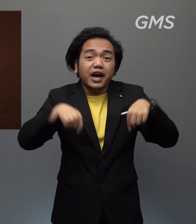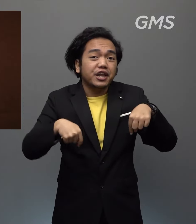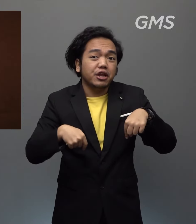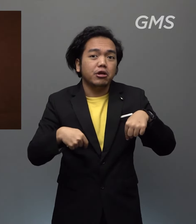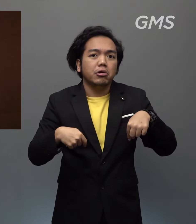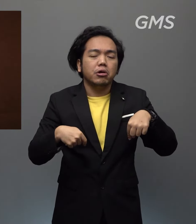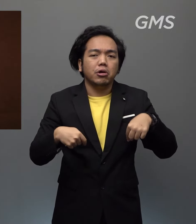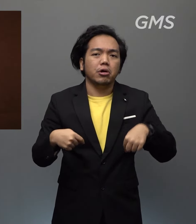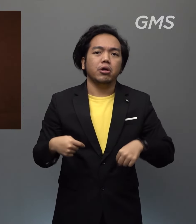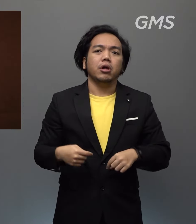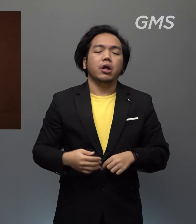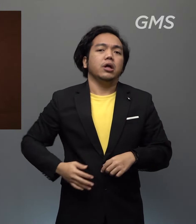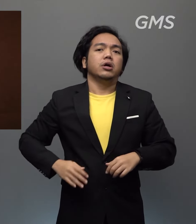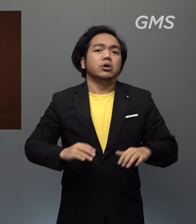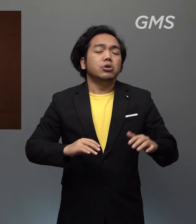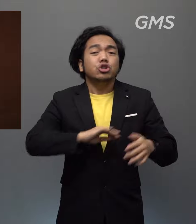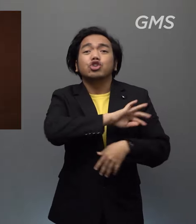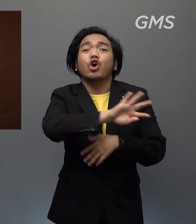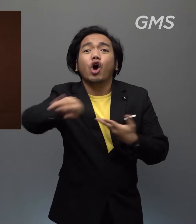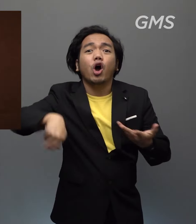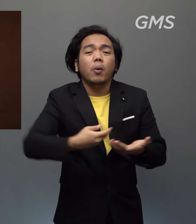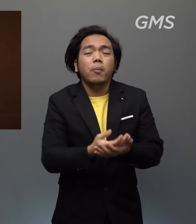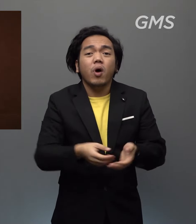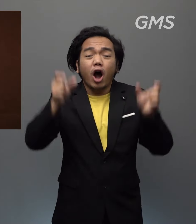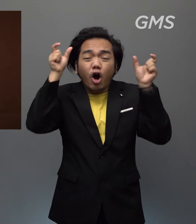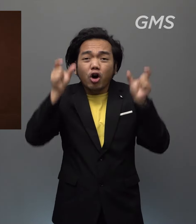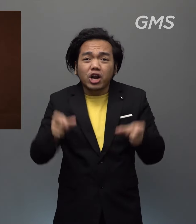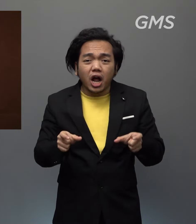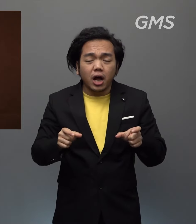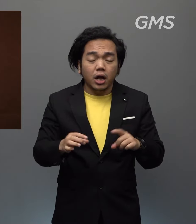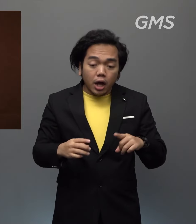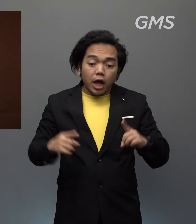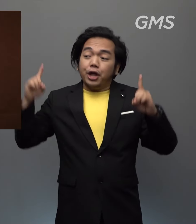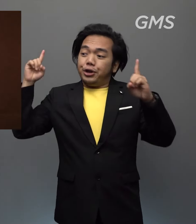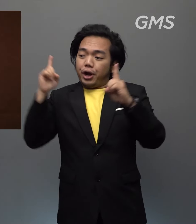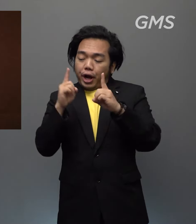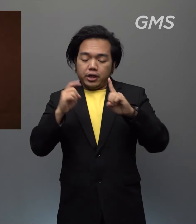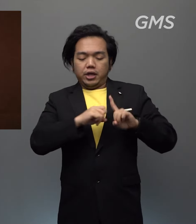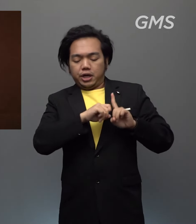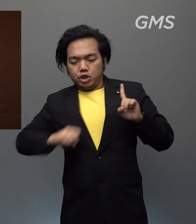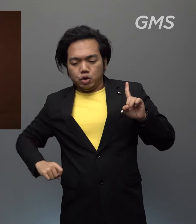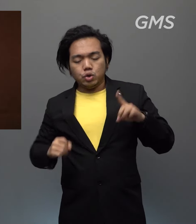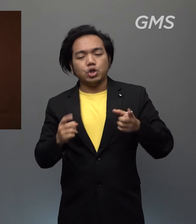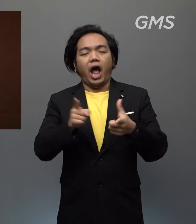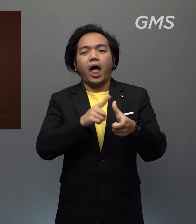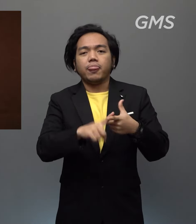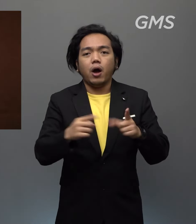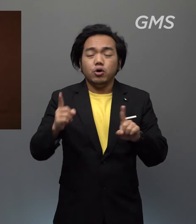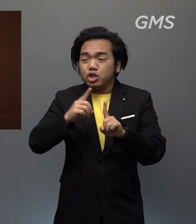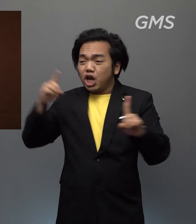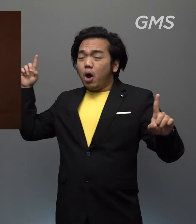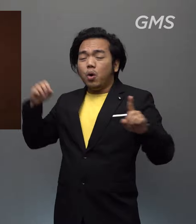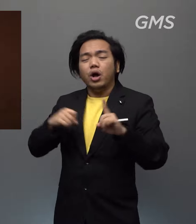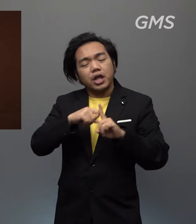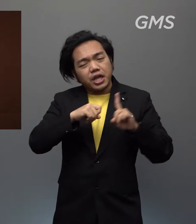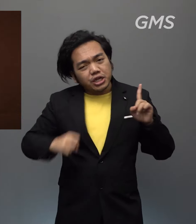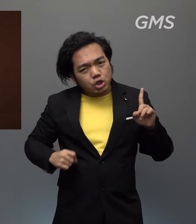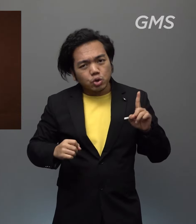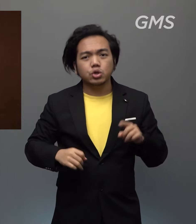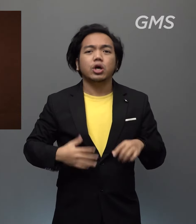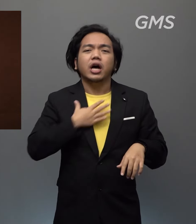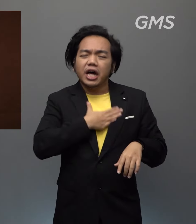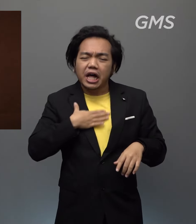orang-orang yang menjauh daripada Kristus. Tapi juga orang-orang taat juga sedang bergumul bukan dalam situasi ini. Yes,